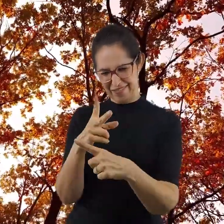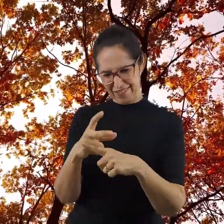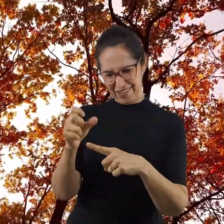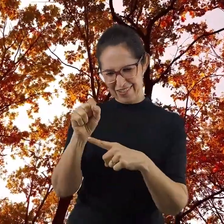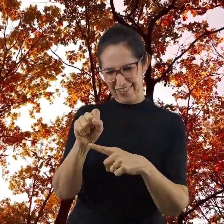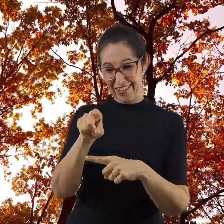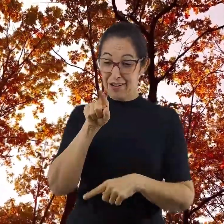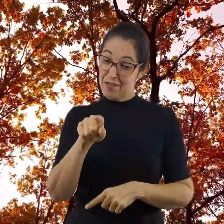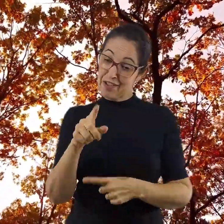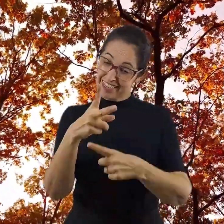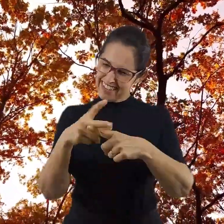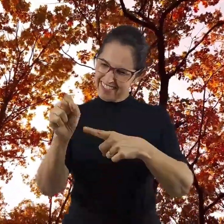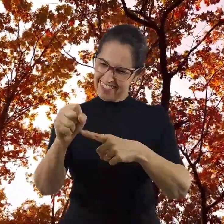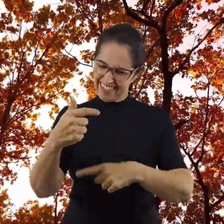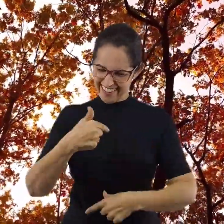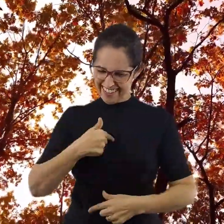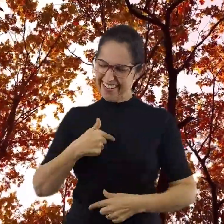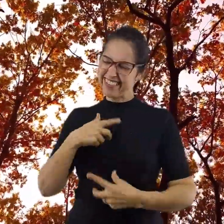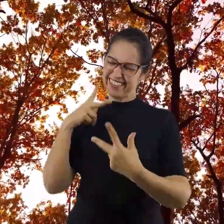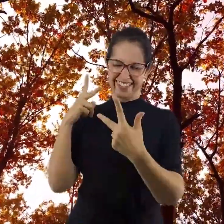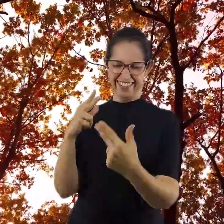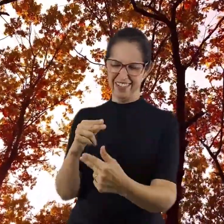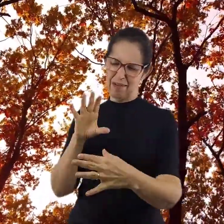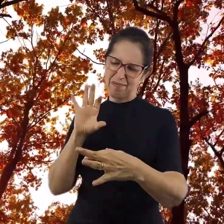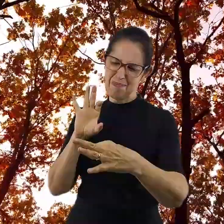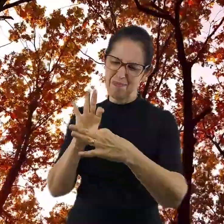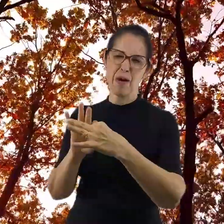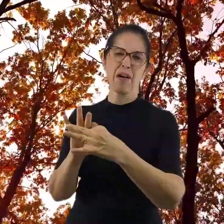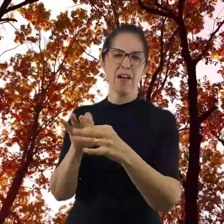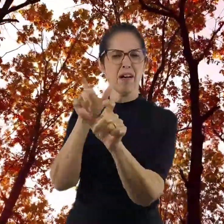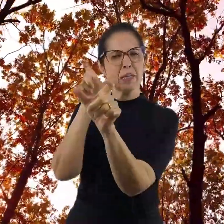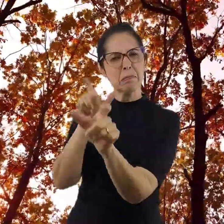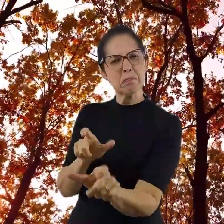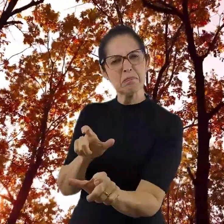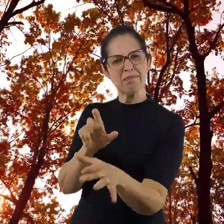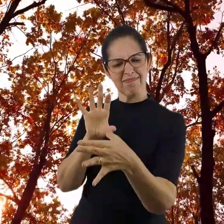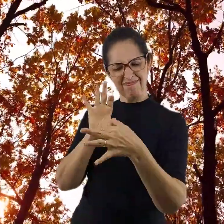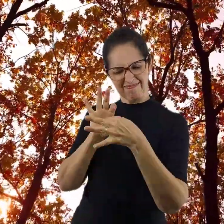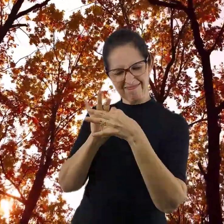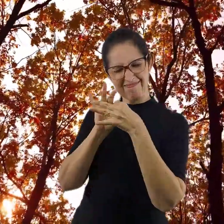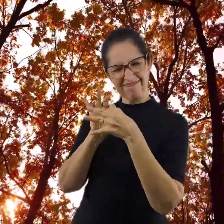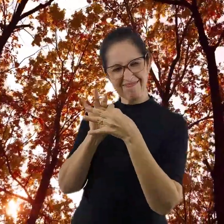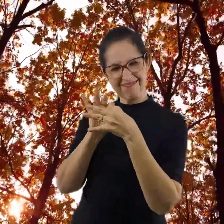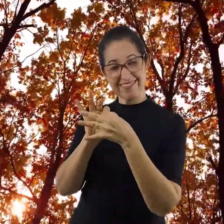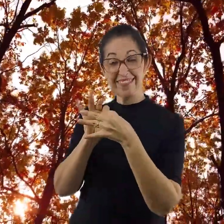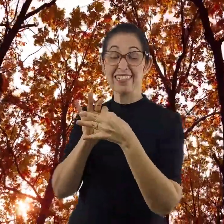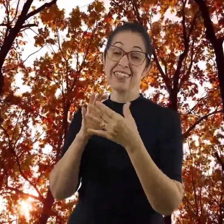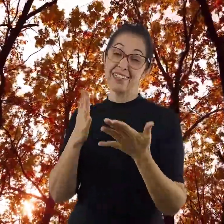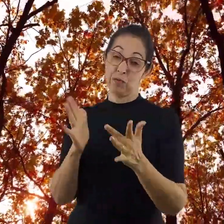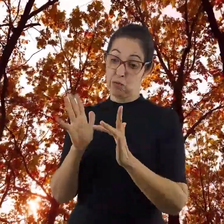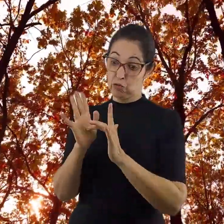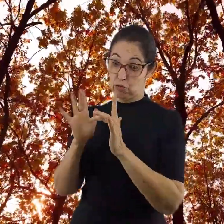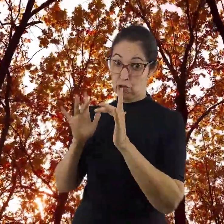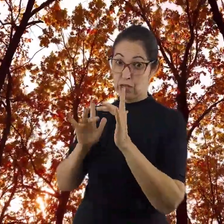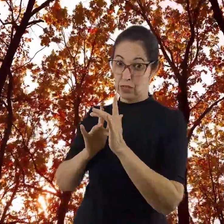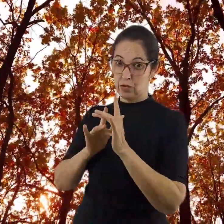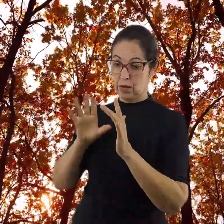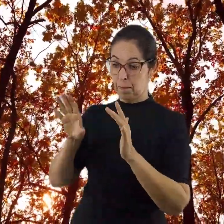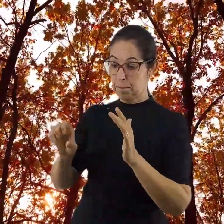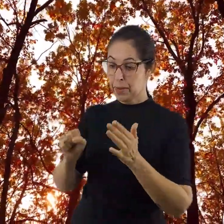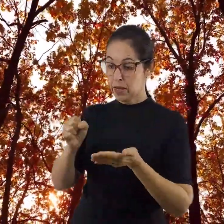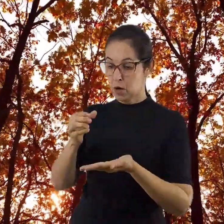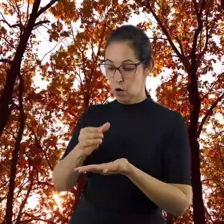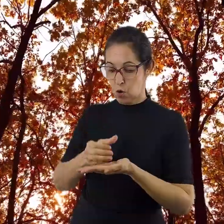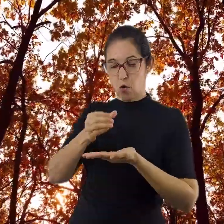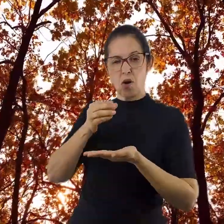As vossas vitórias são as nossas vitórias. Então, quando Jesus deu o cálice dele para os apóstolos, ele estava fazendo